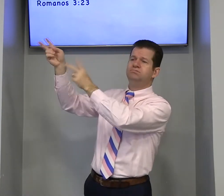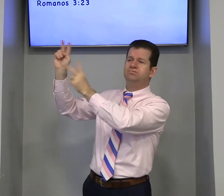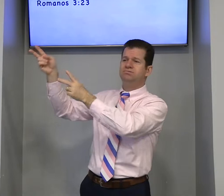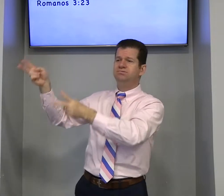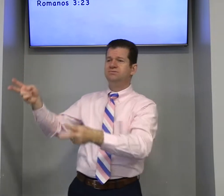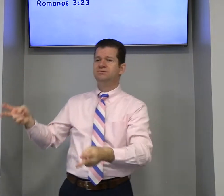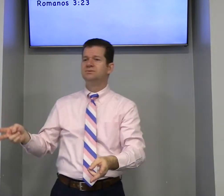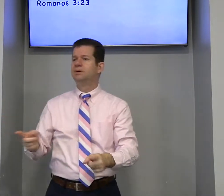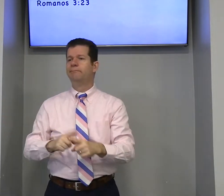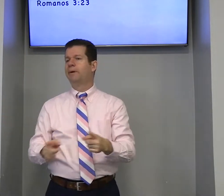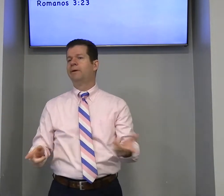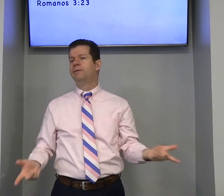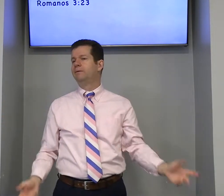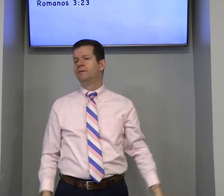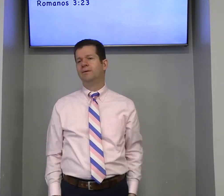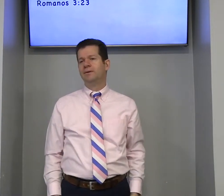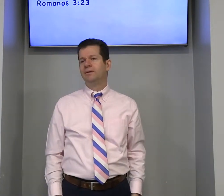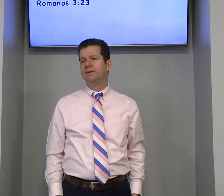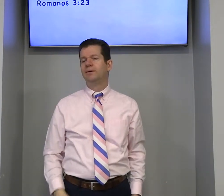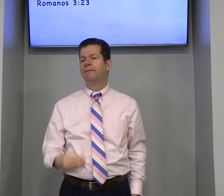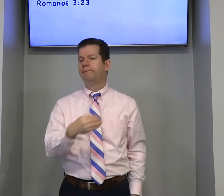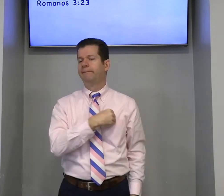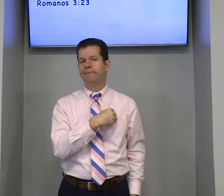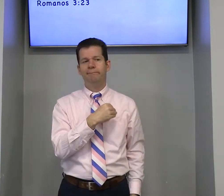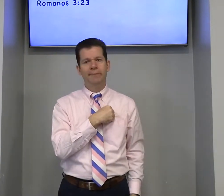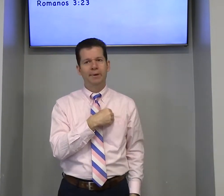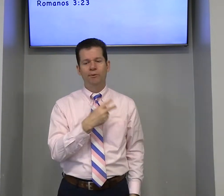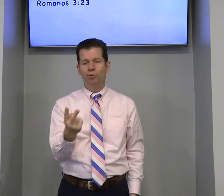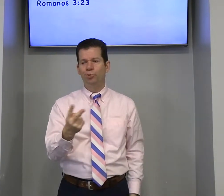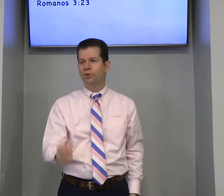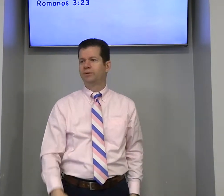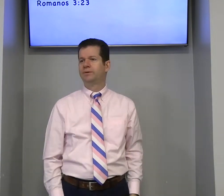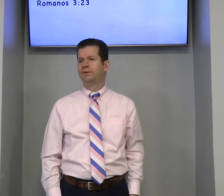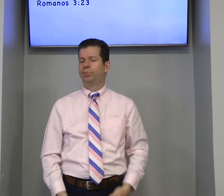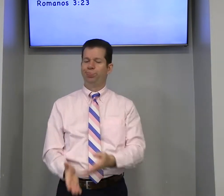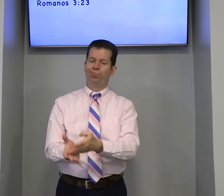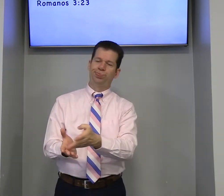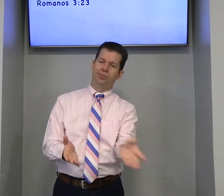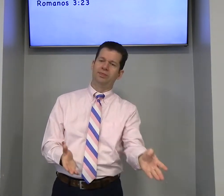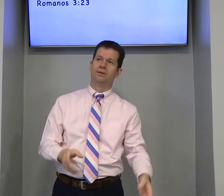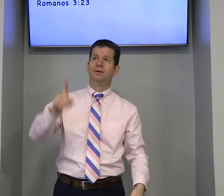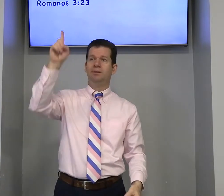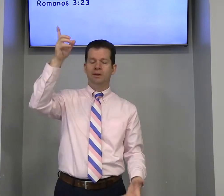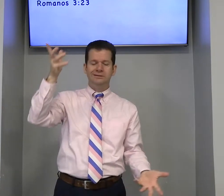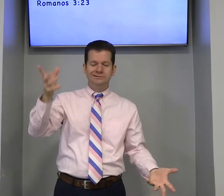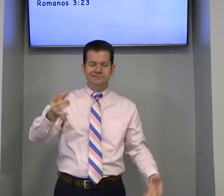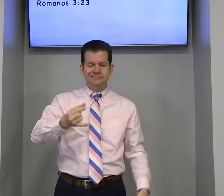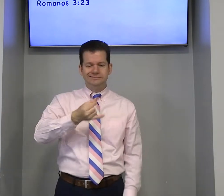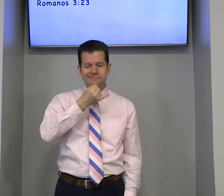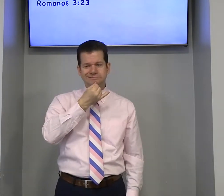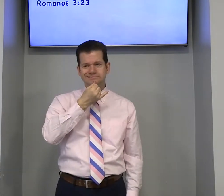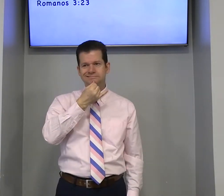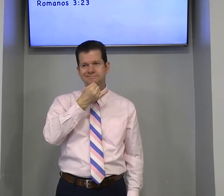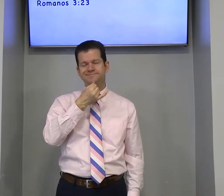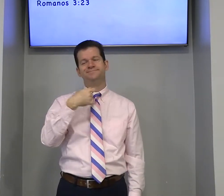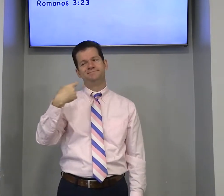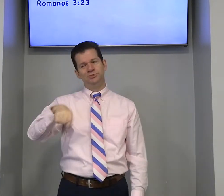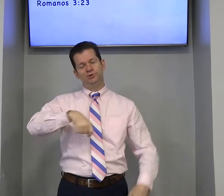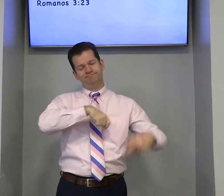Adão e Eva podiam ter comunhão com Deus para sempre, mas eles pecaram os dois e desviaram. E Deus ficou